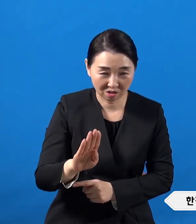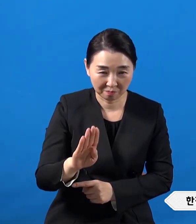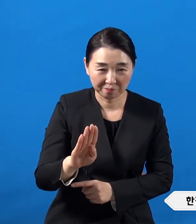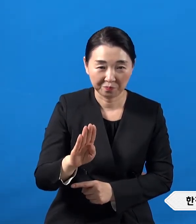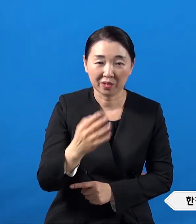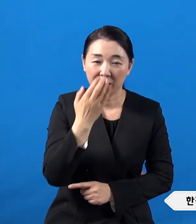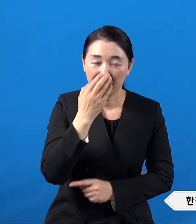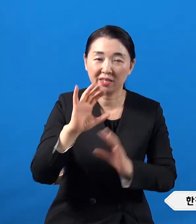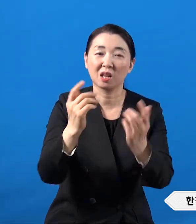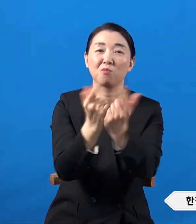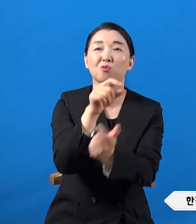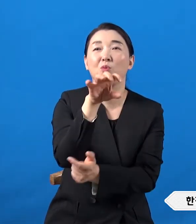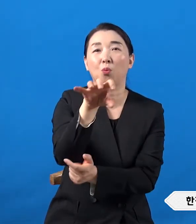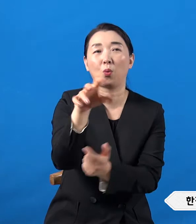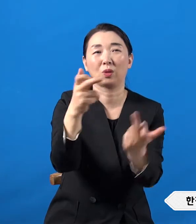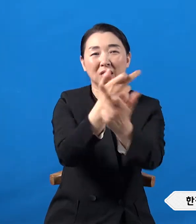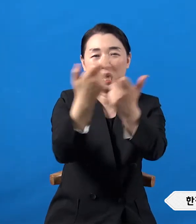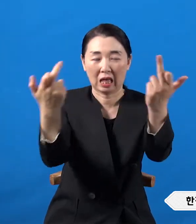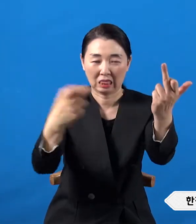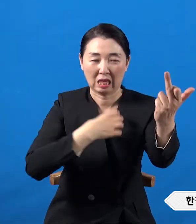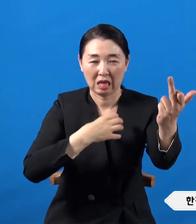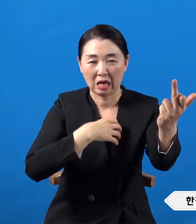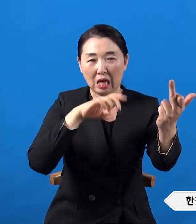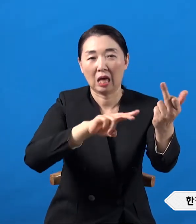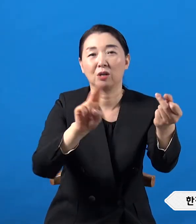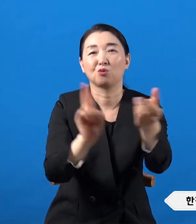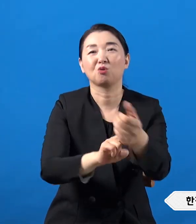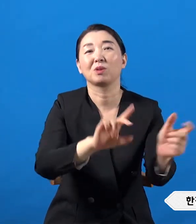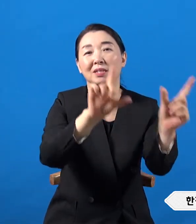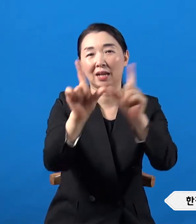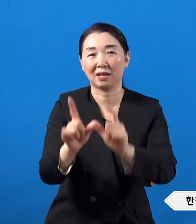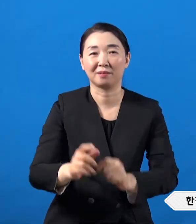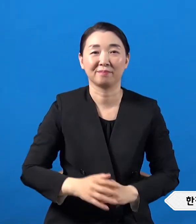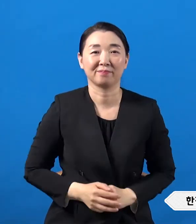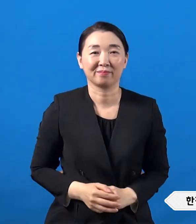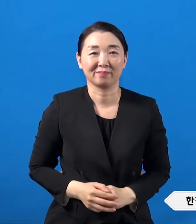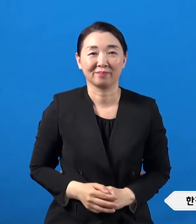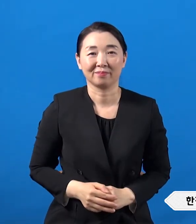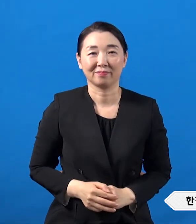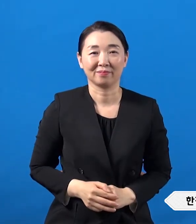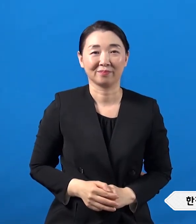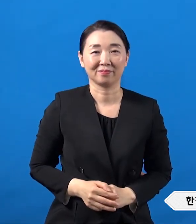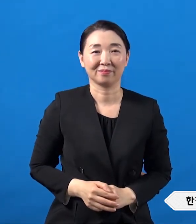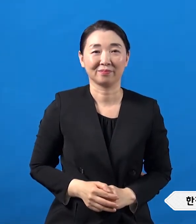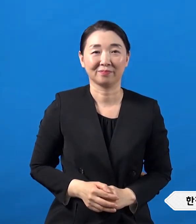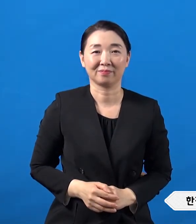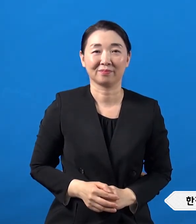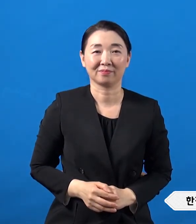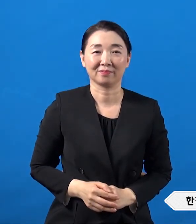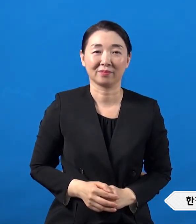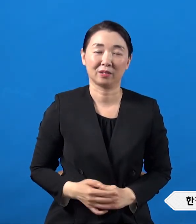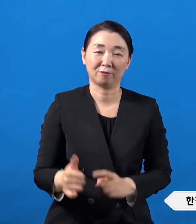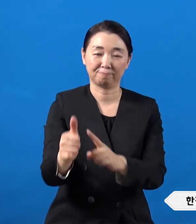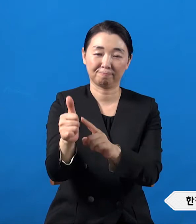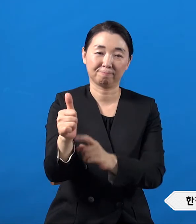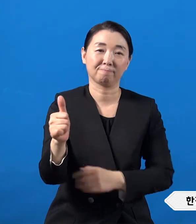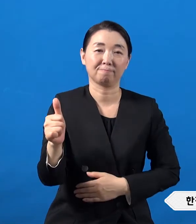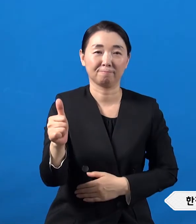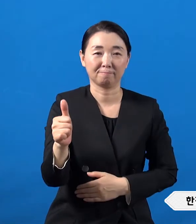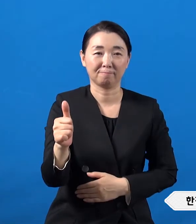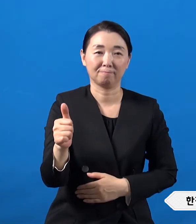있는 험악한 산악지대에 이제 숨어서 살게 됩니다. 그런